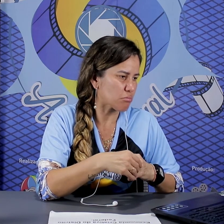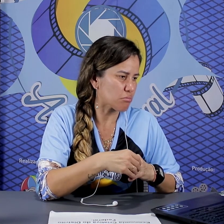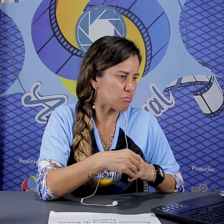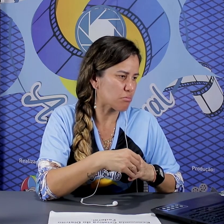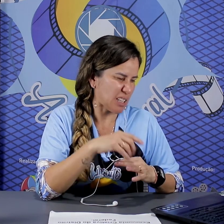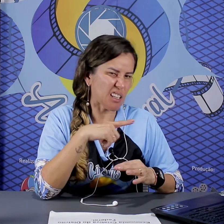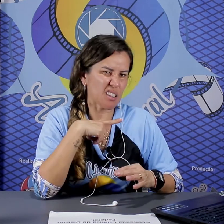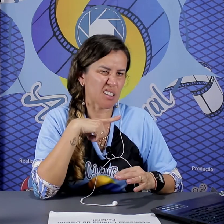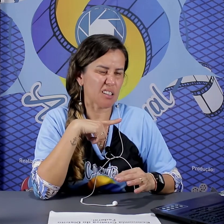Tem?